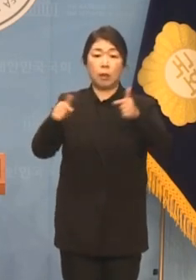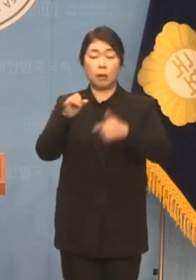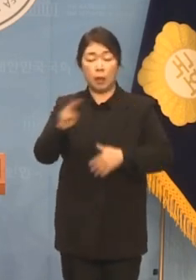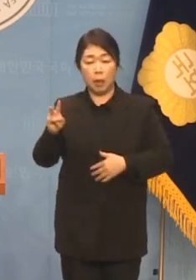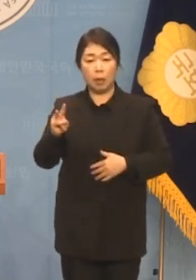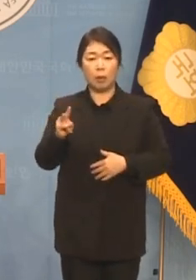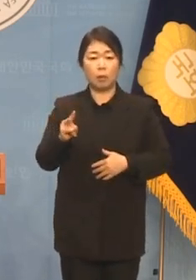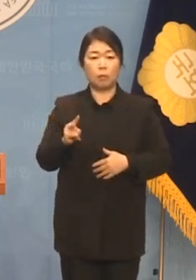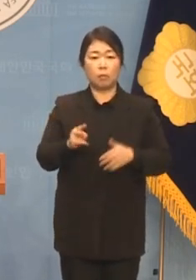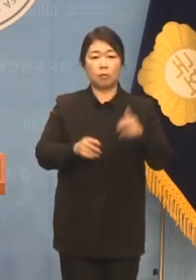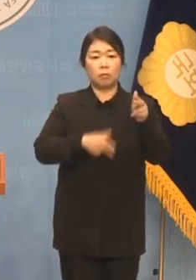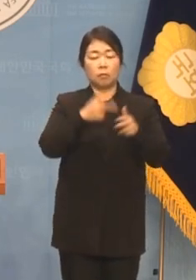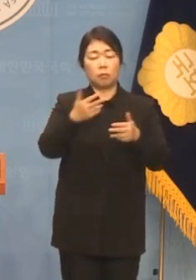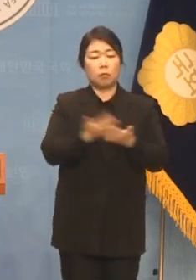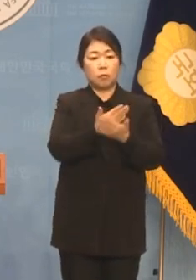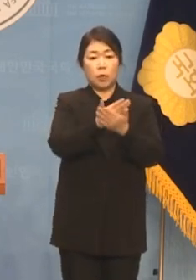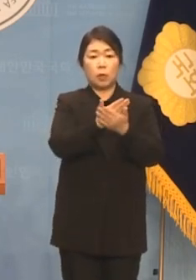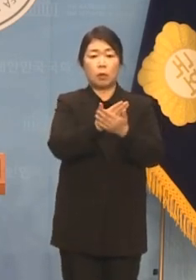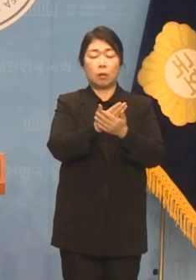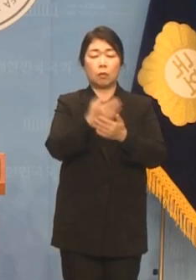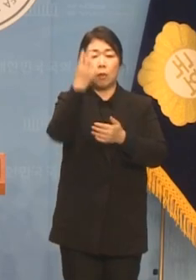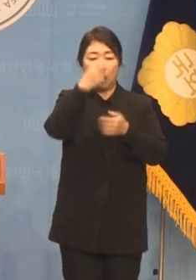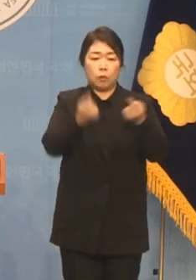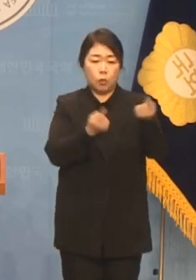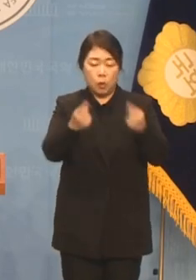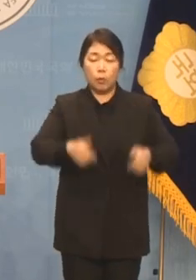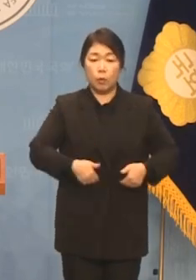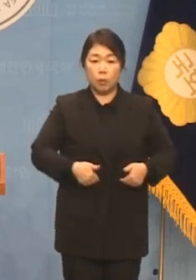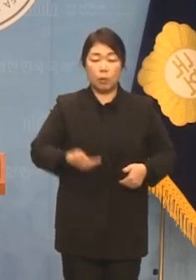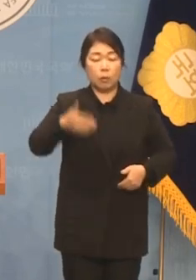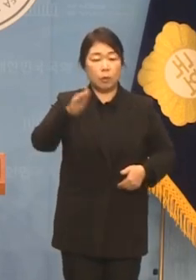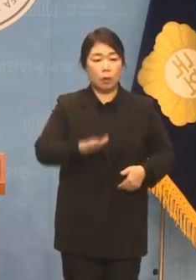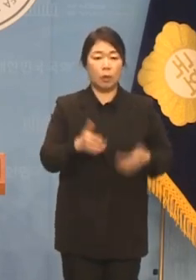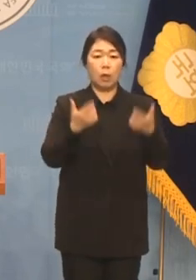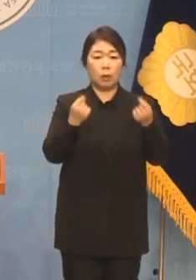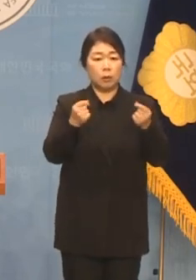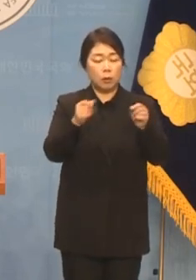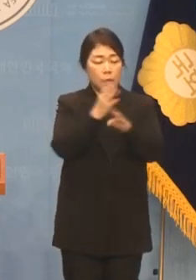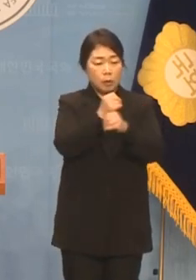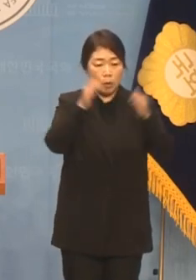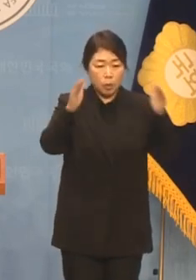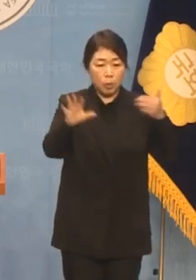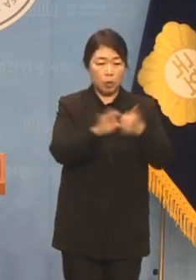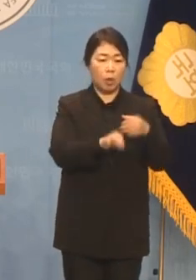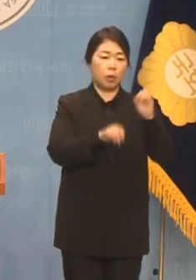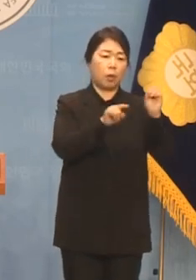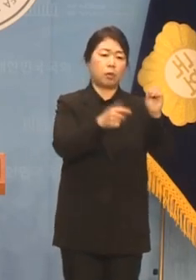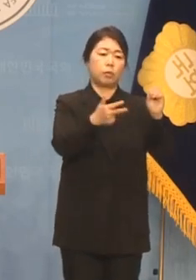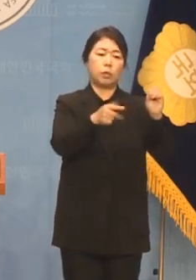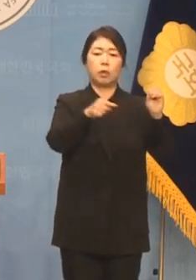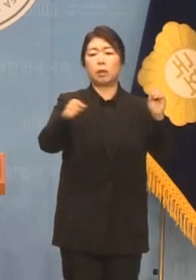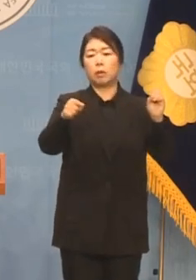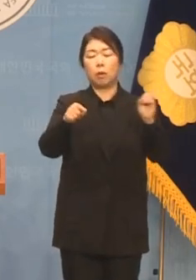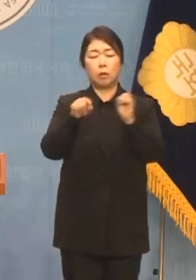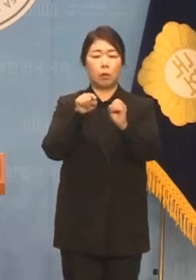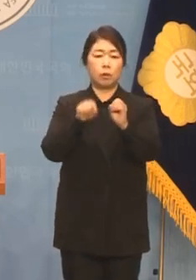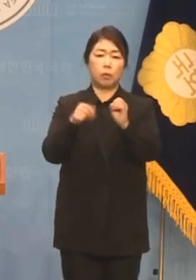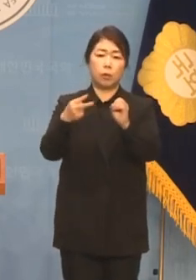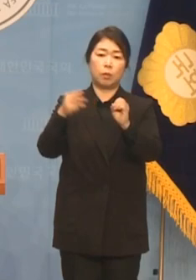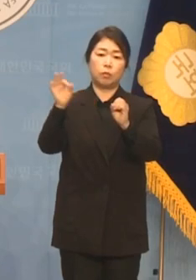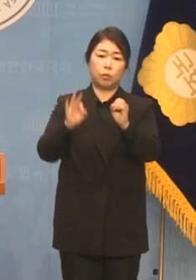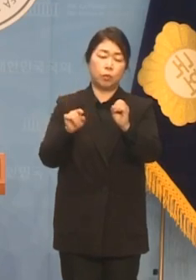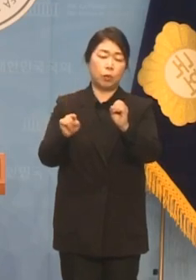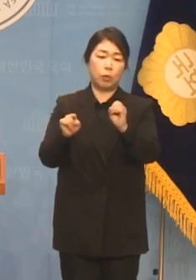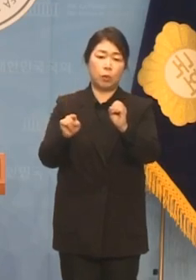합니다 그럼에도 같은 기간 정부 소 소비 지출의 성장 기여도는 0.7% 포인트에서 0.2%